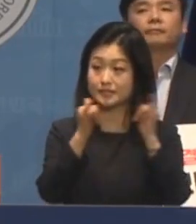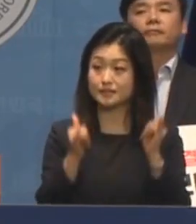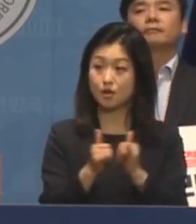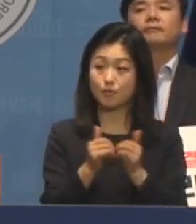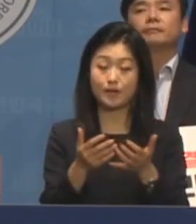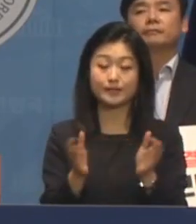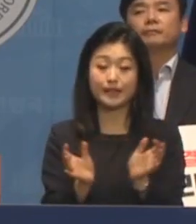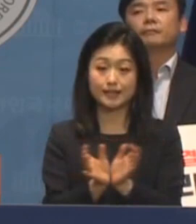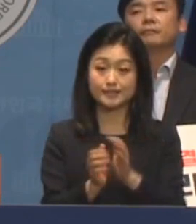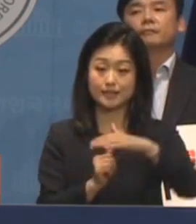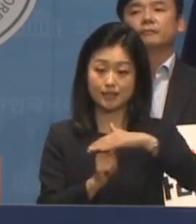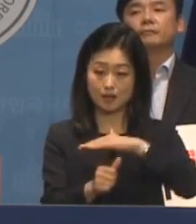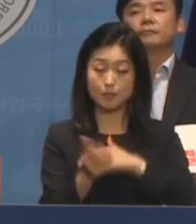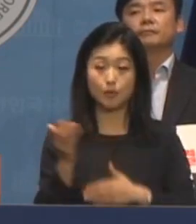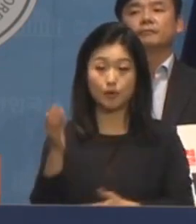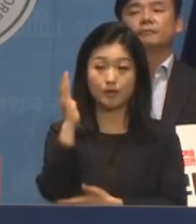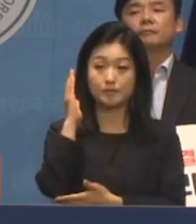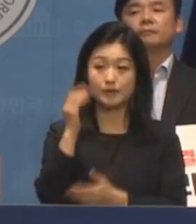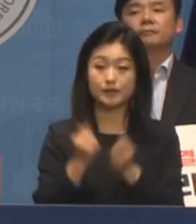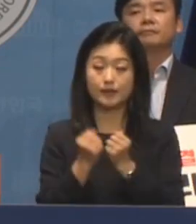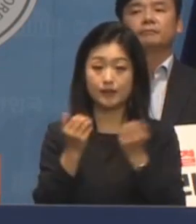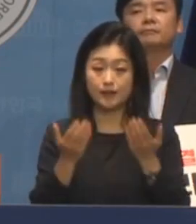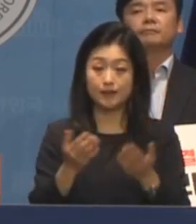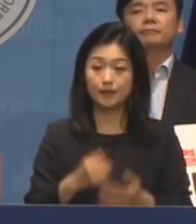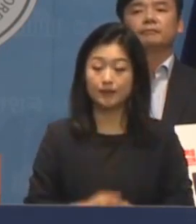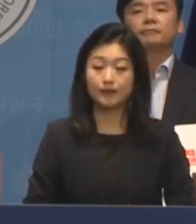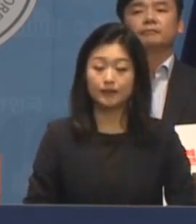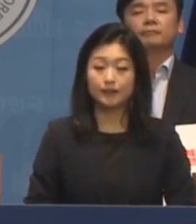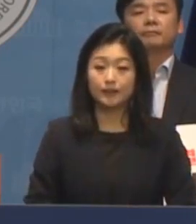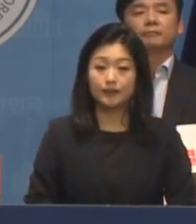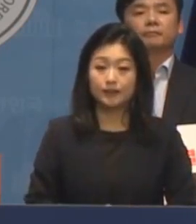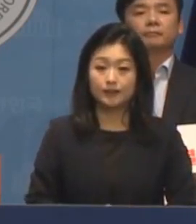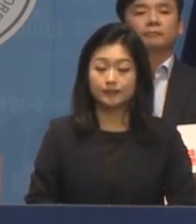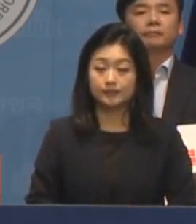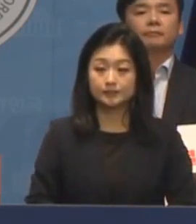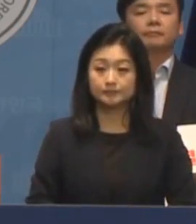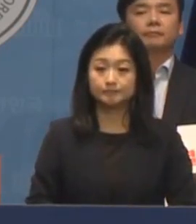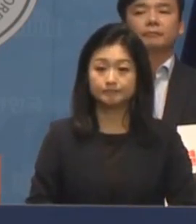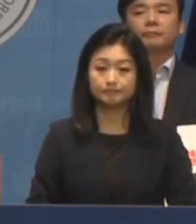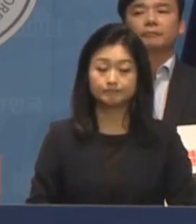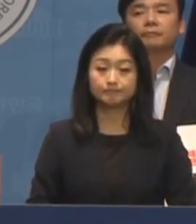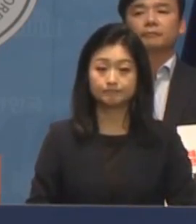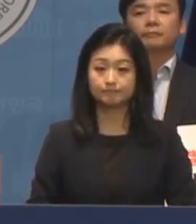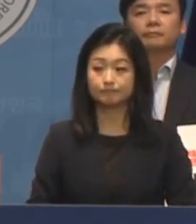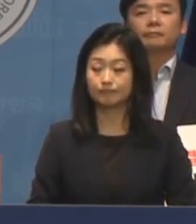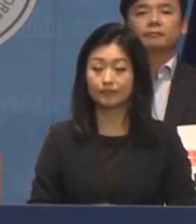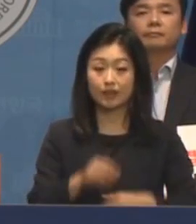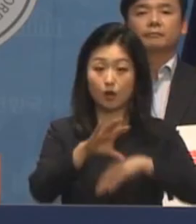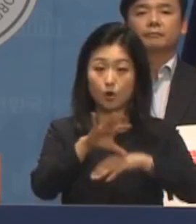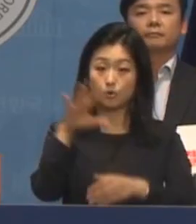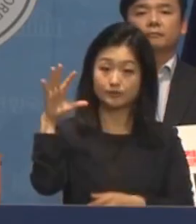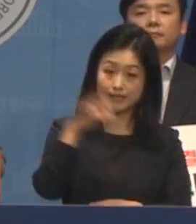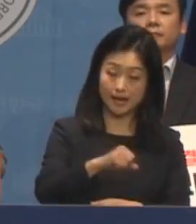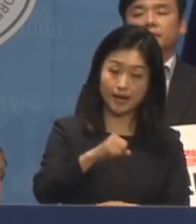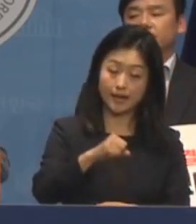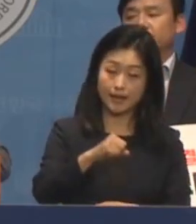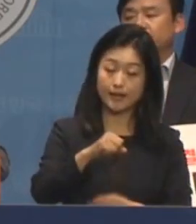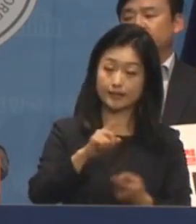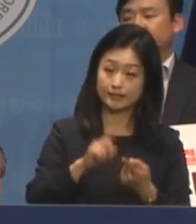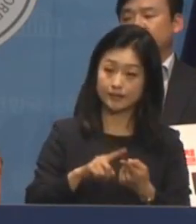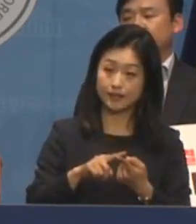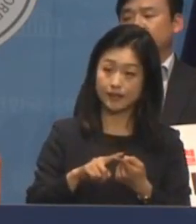시민사회단체를 대표해서 말씀드립니다. 전국 시민사회단체 연대회의는 언론장악